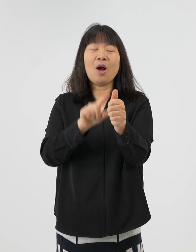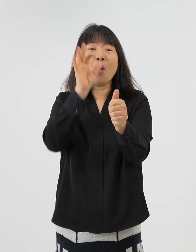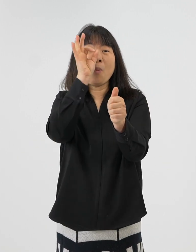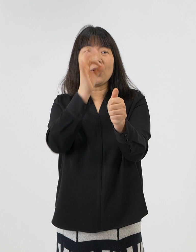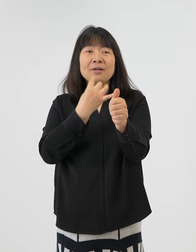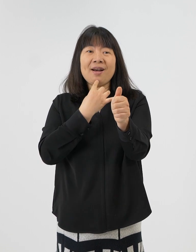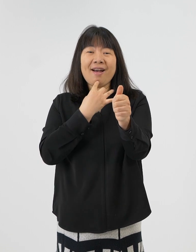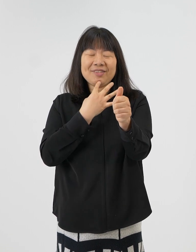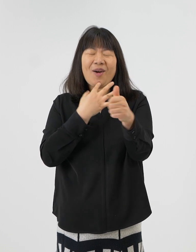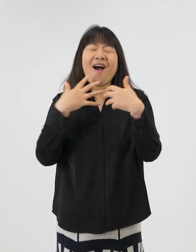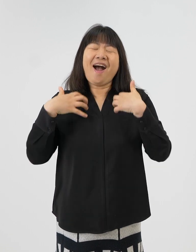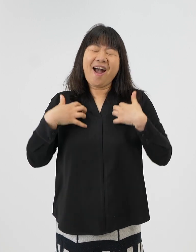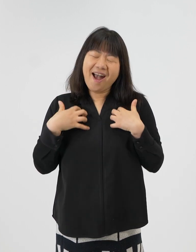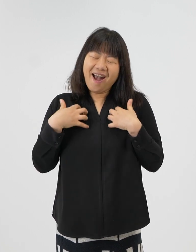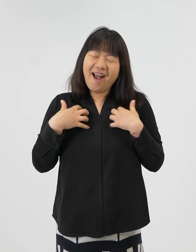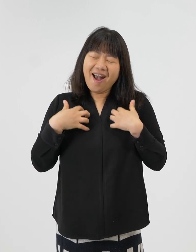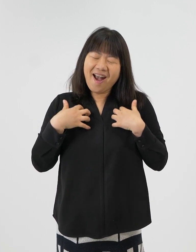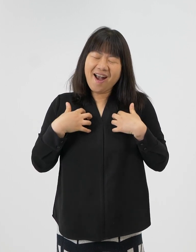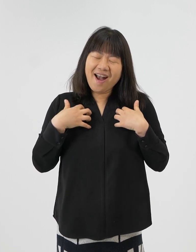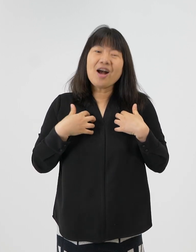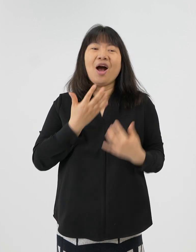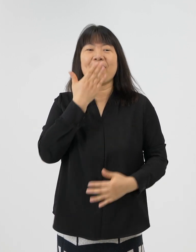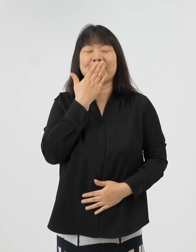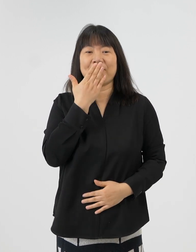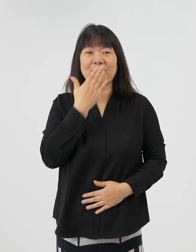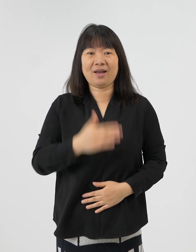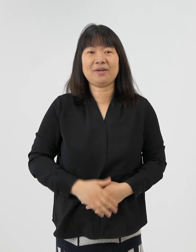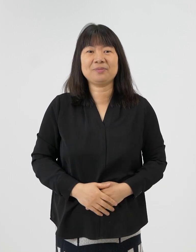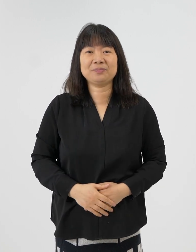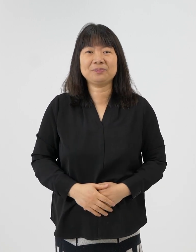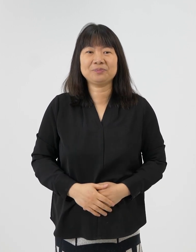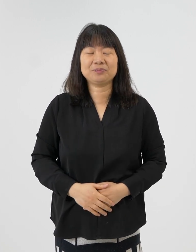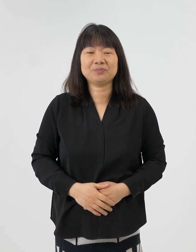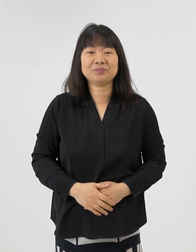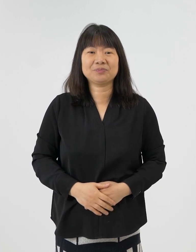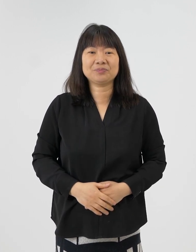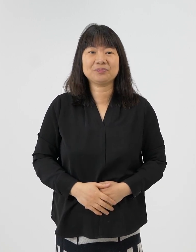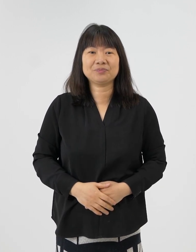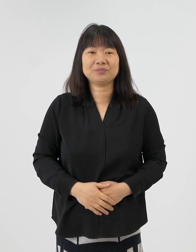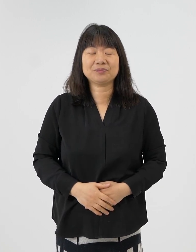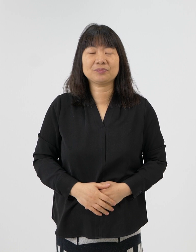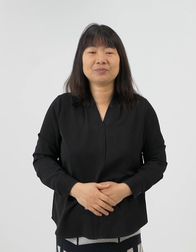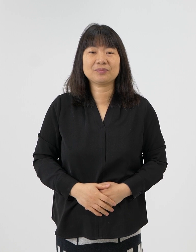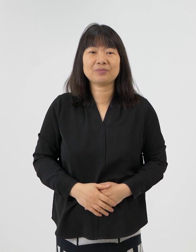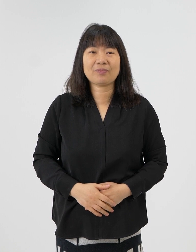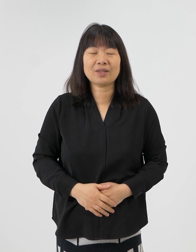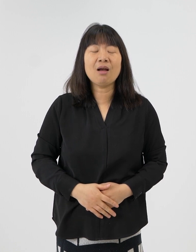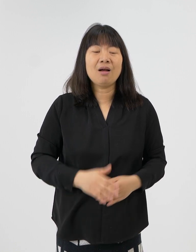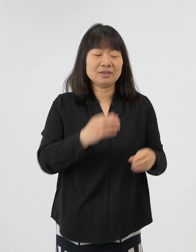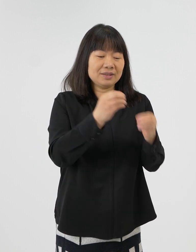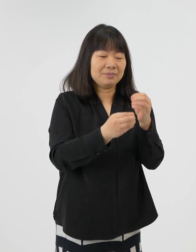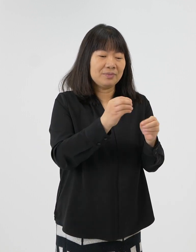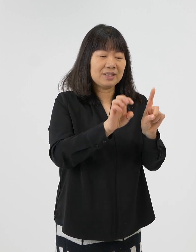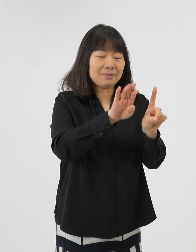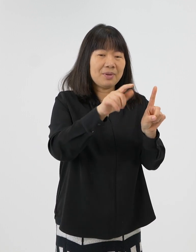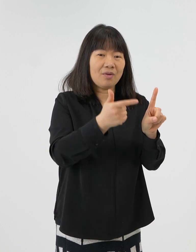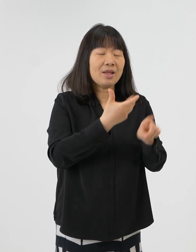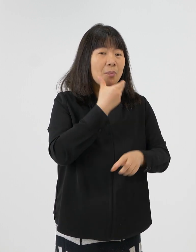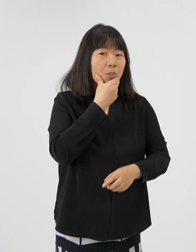대상이 누구겠어요? 아까 복의 참된 정의는 히브리적 개념으로 관계 개념이라고 말씀을